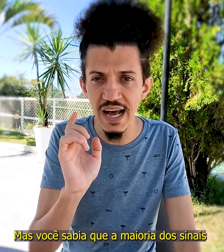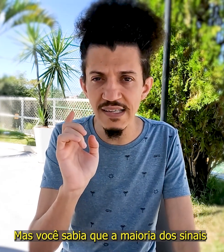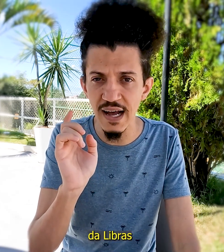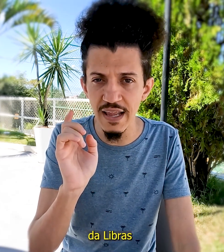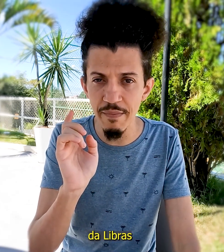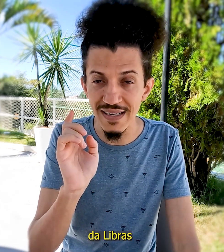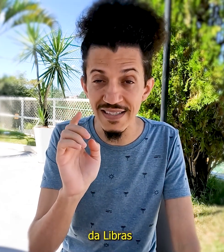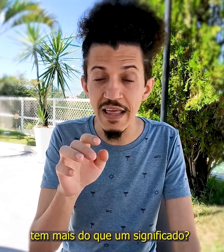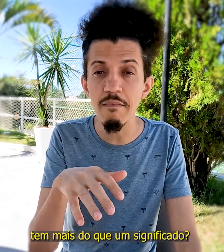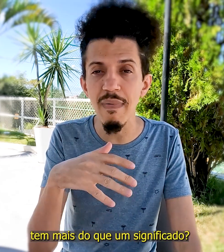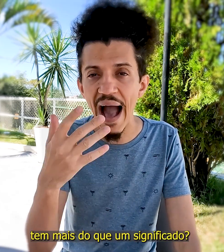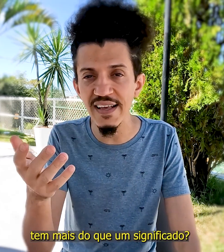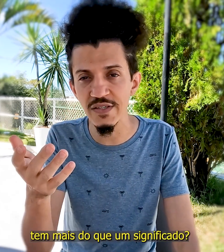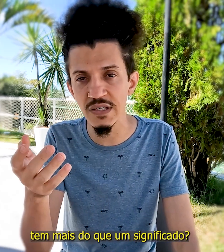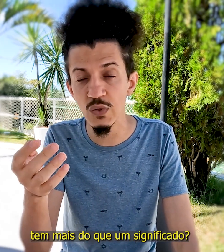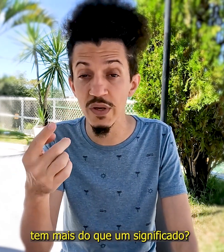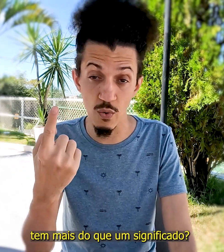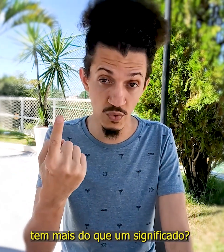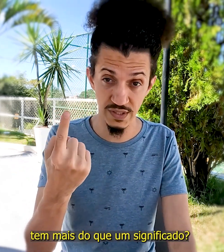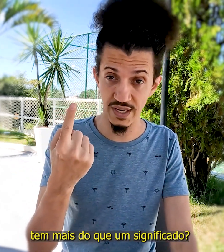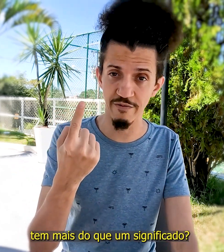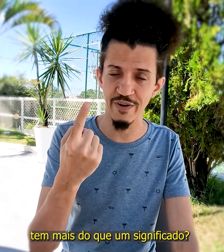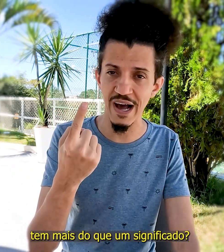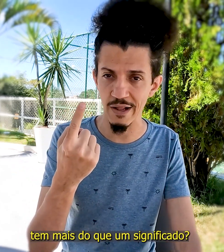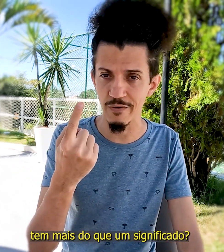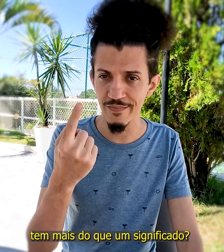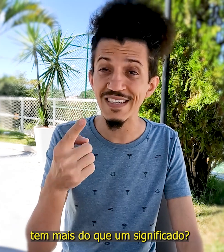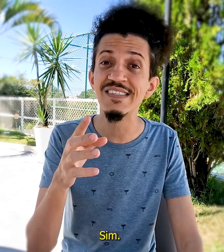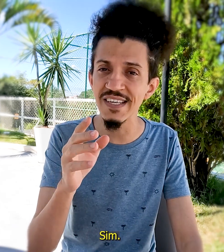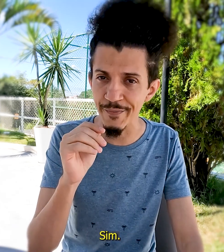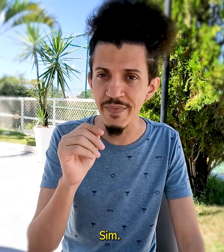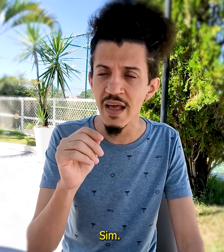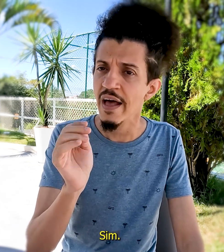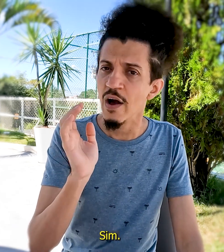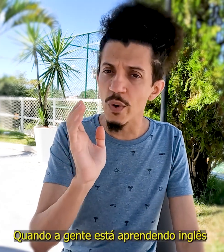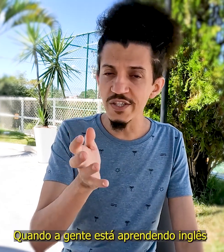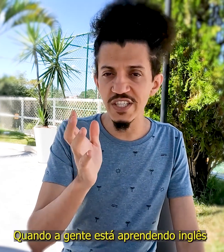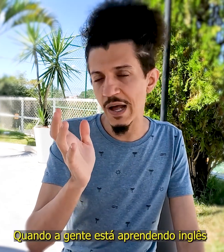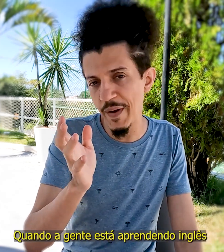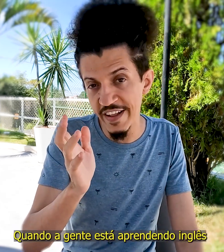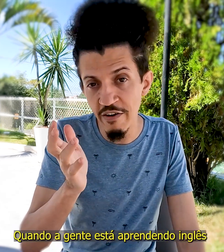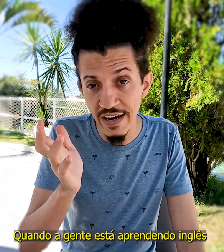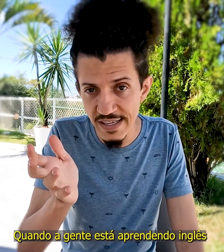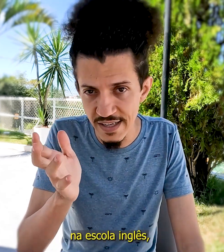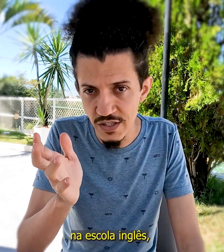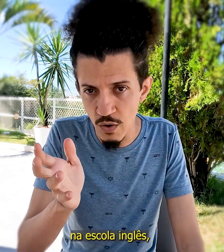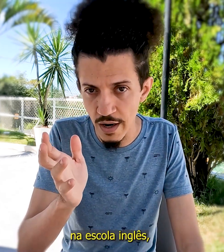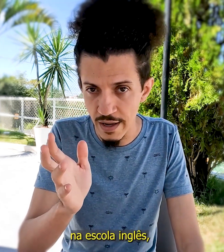sinais da Libras tem mais do que um significado? Sim. Quando a gente está aprendendo inglês na escola,